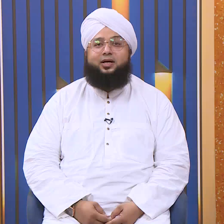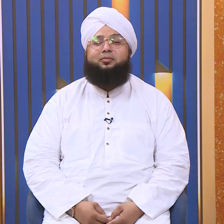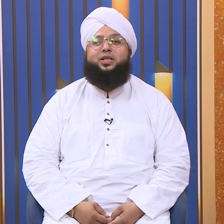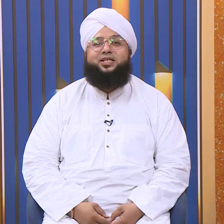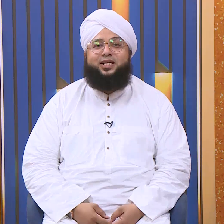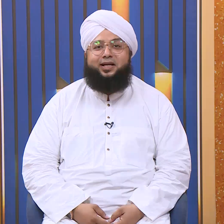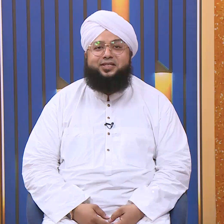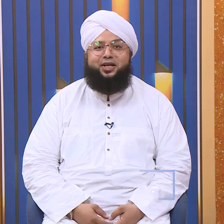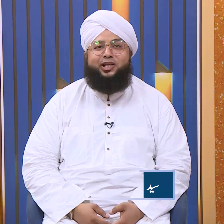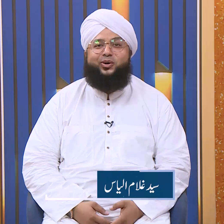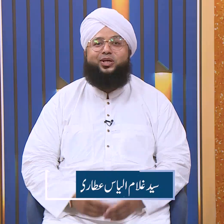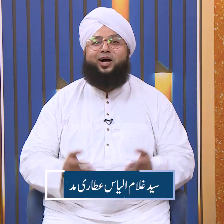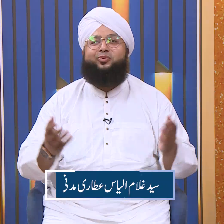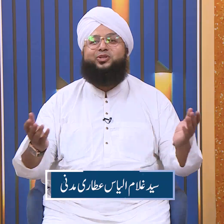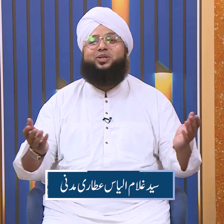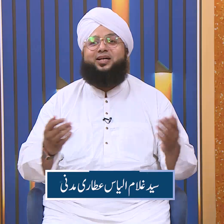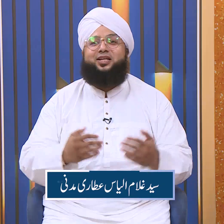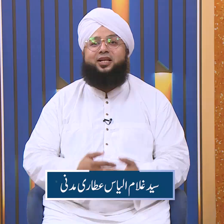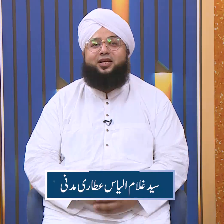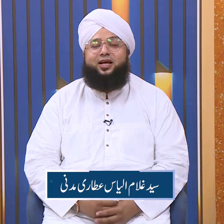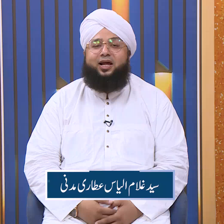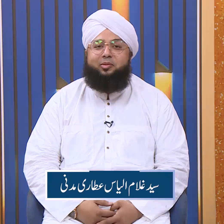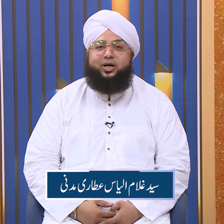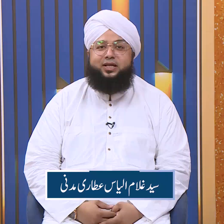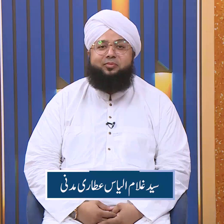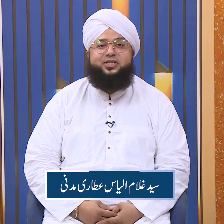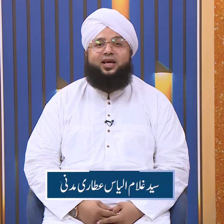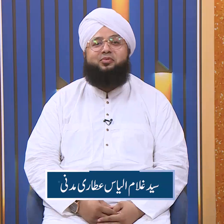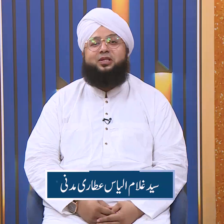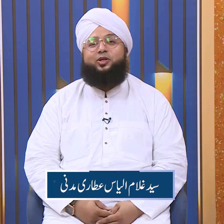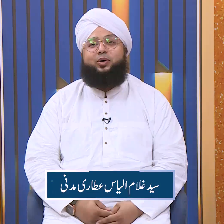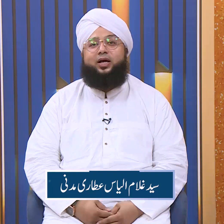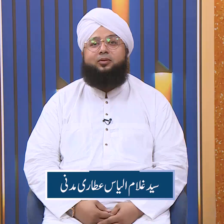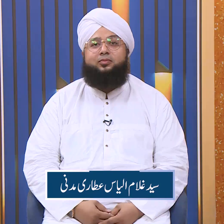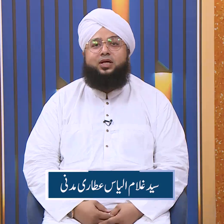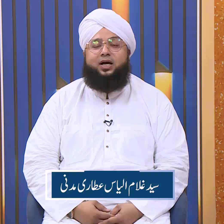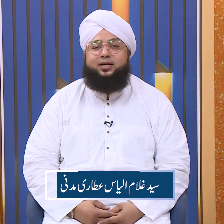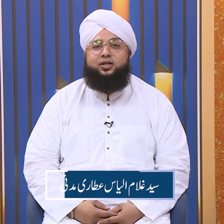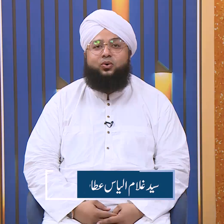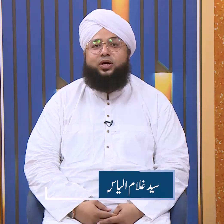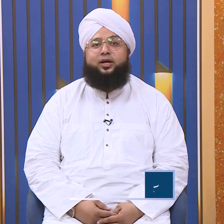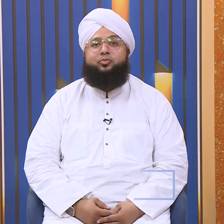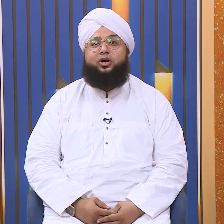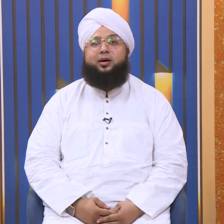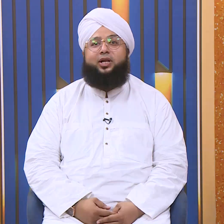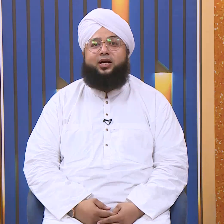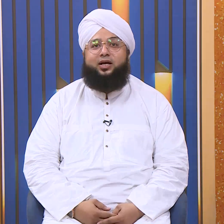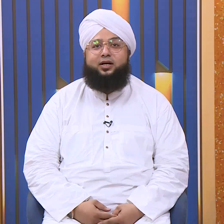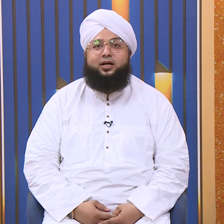مدنی چینل کے ناظرین اور یہاں موجود حاضرین، اللہ پاک کی رحمت سے ایک مرتبہ دوبارہ ہم حاضر ہو گئے ہیں پروگرام لے کر،